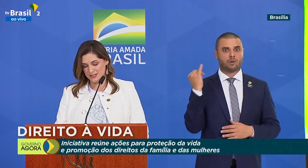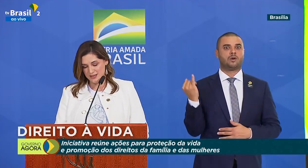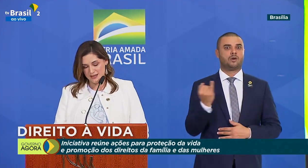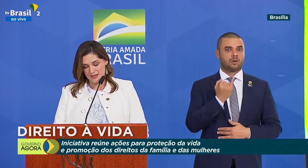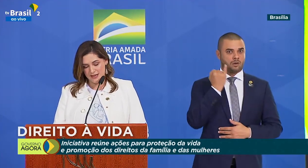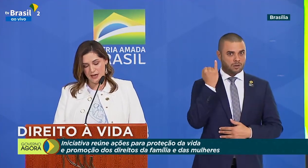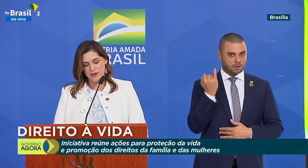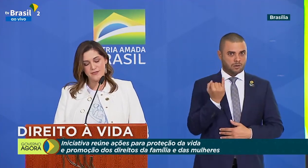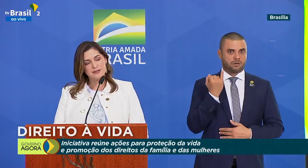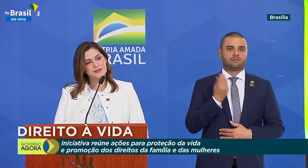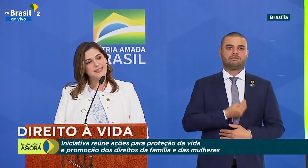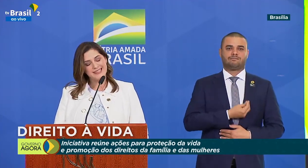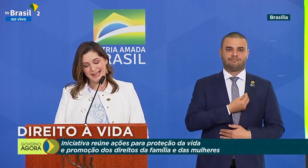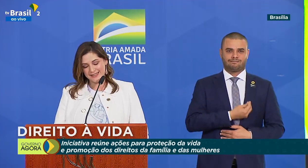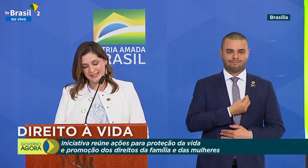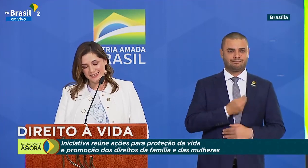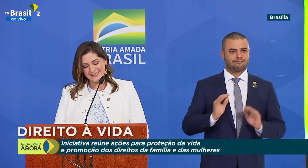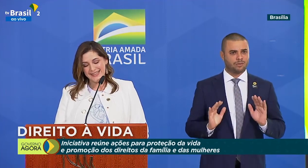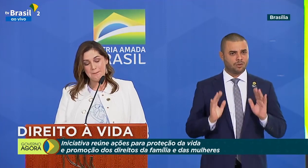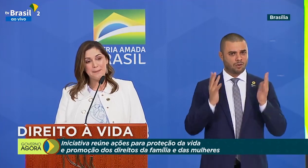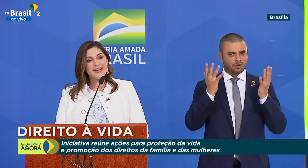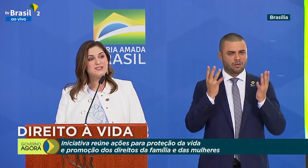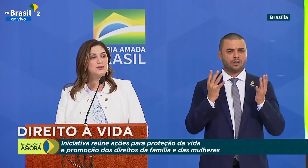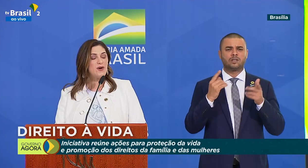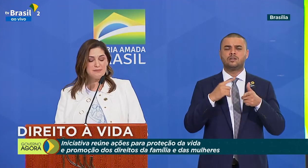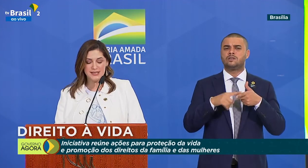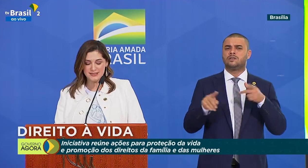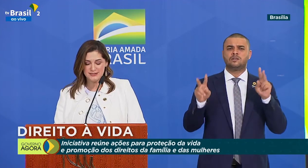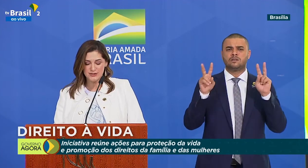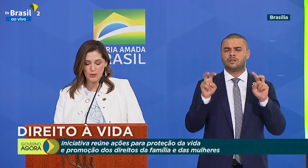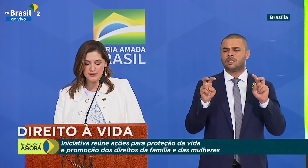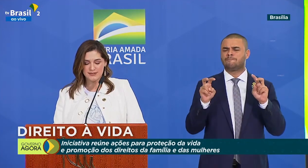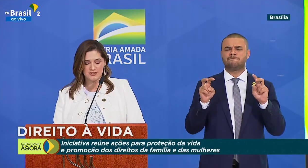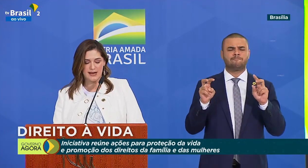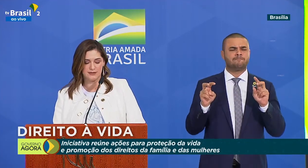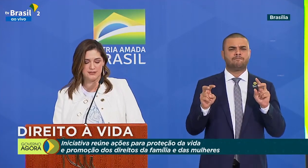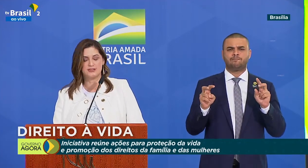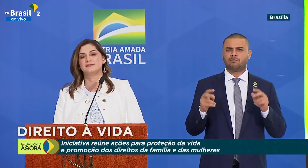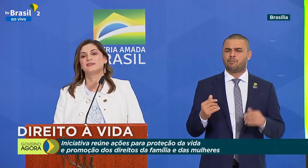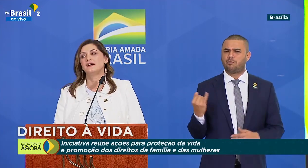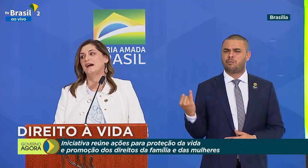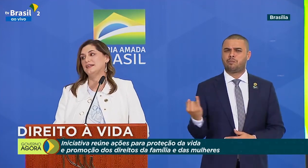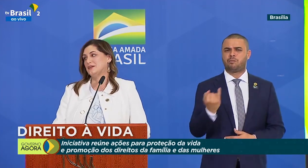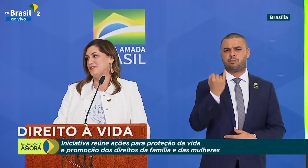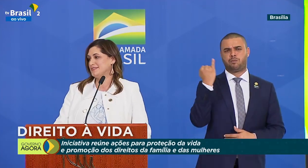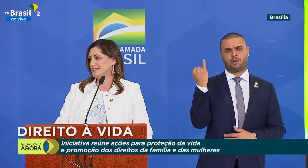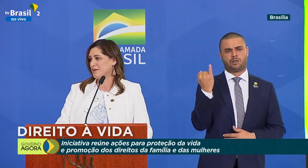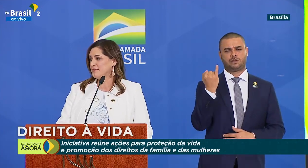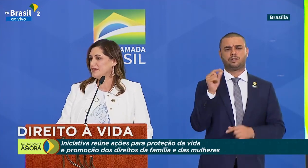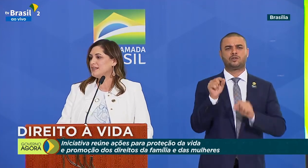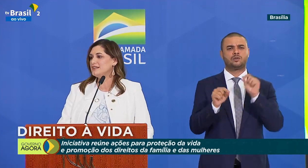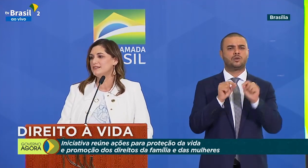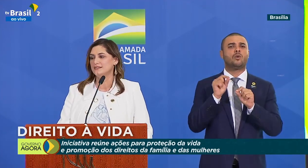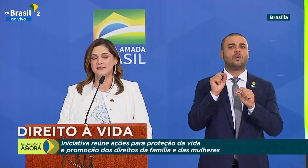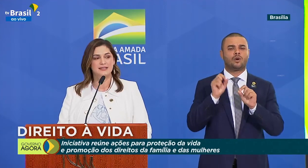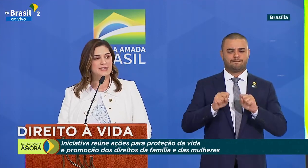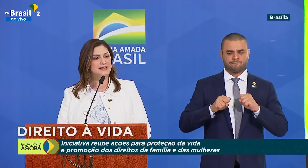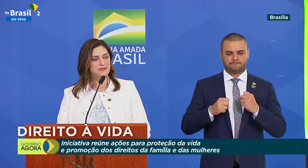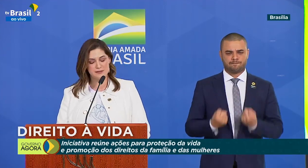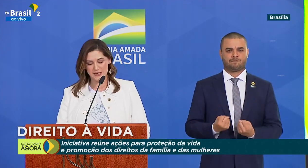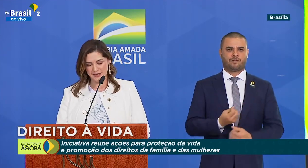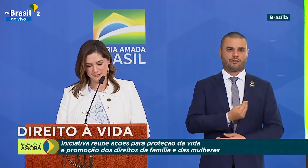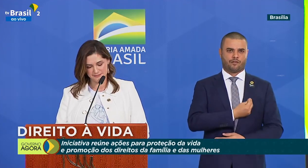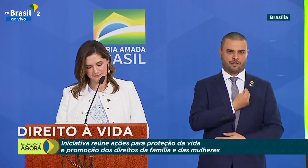presente em um evento que trata da mais nobre de todas as causas a defesa da vida